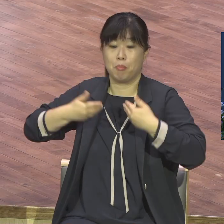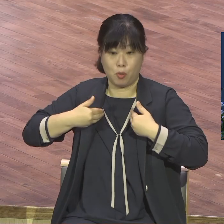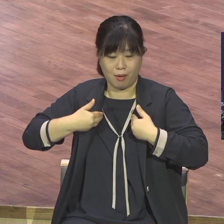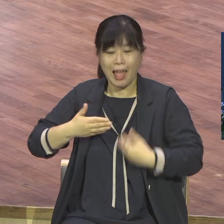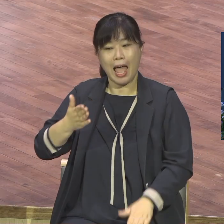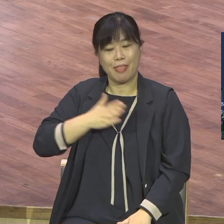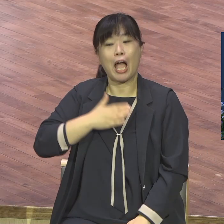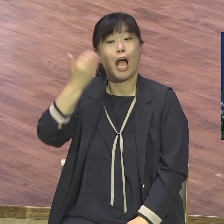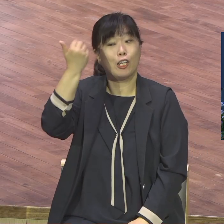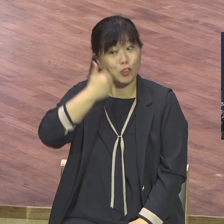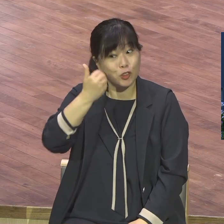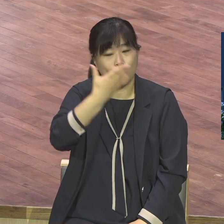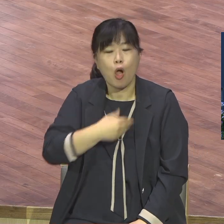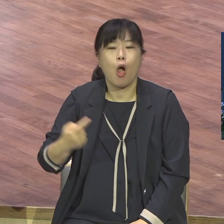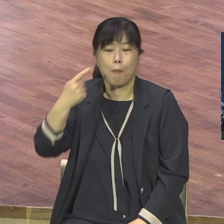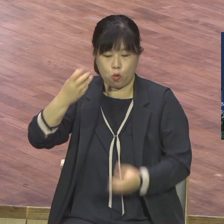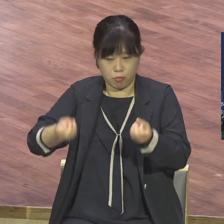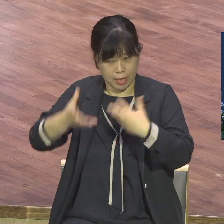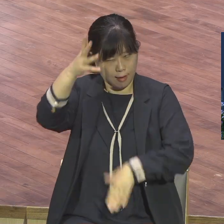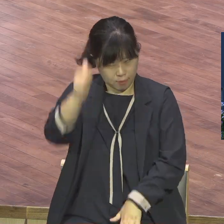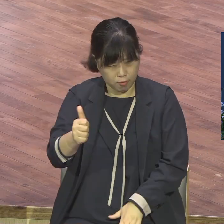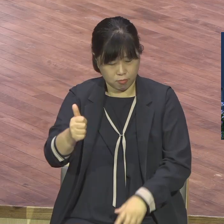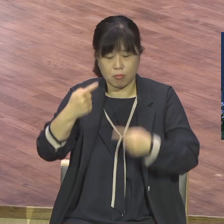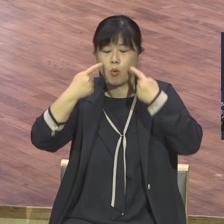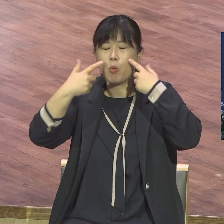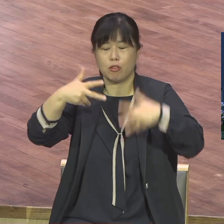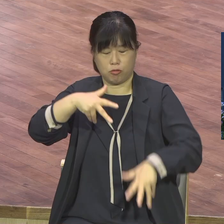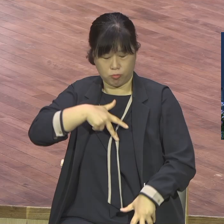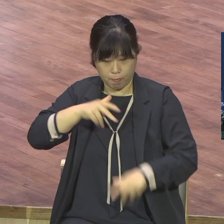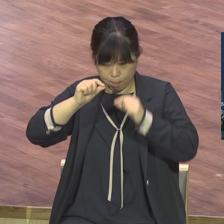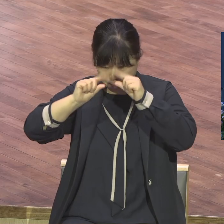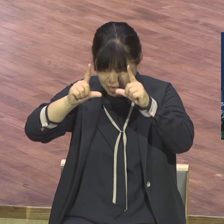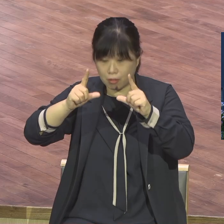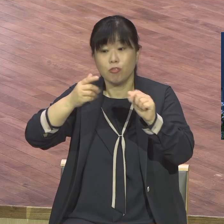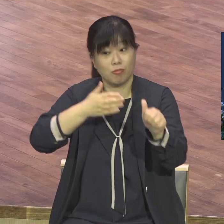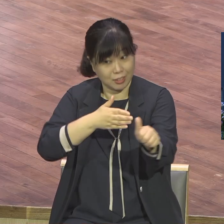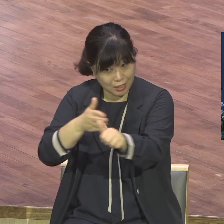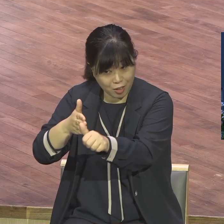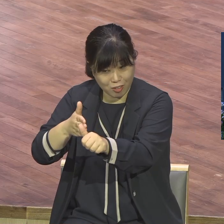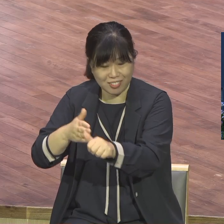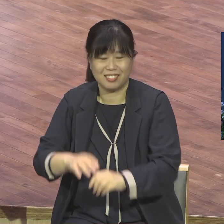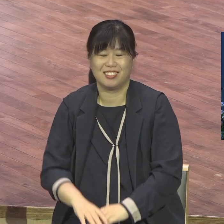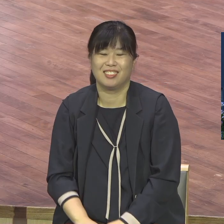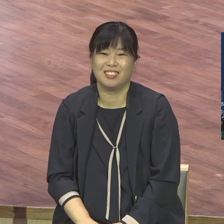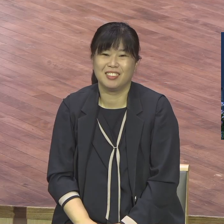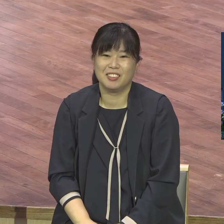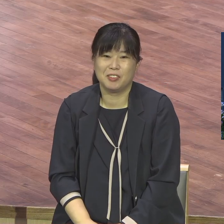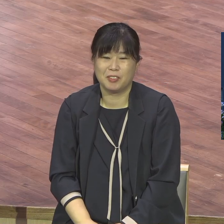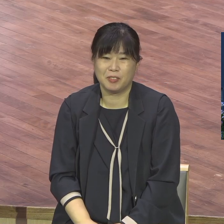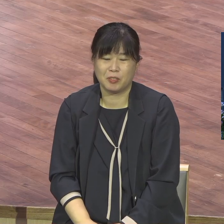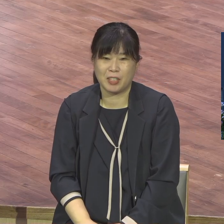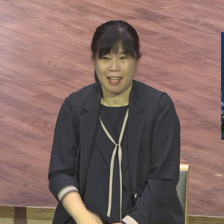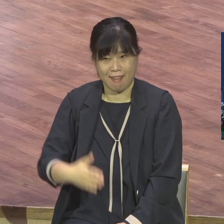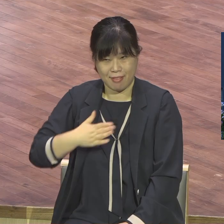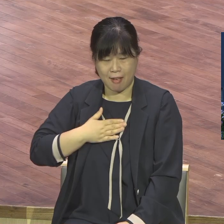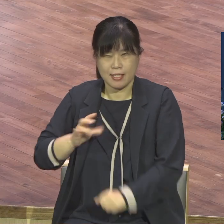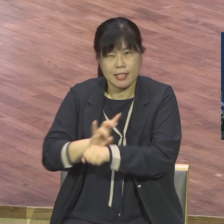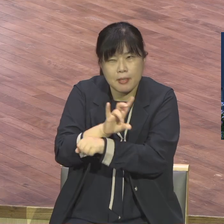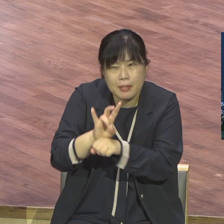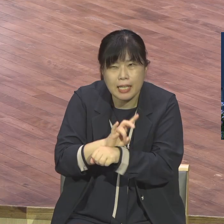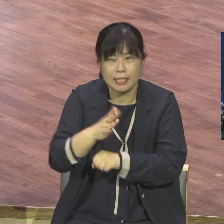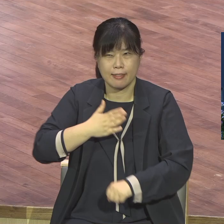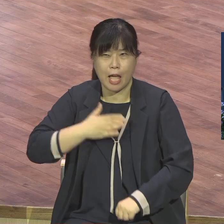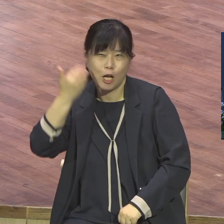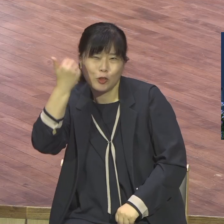복음 재상이다. 라고 하는 이러한 엄청난 직분을 24시 묵상하고